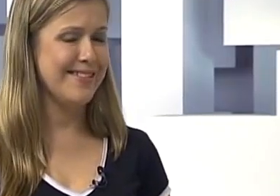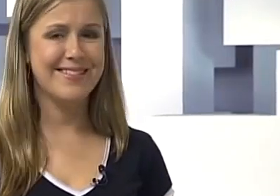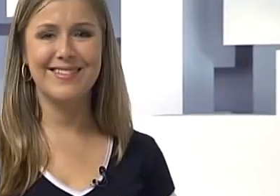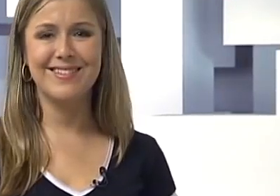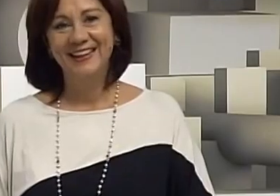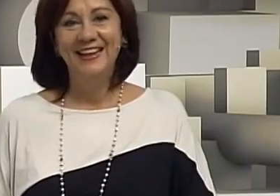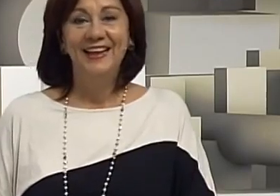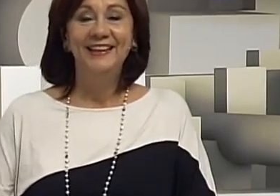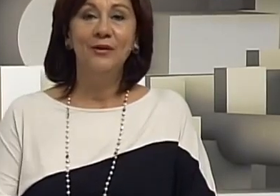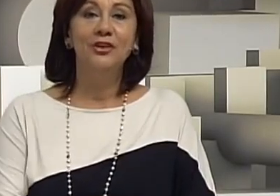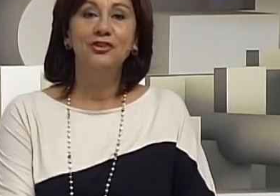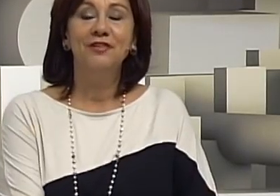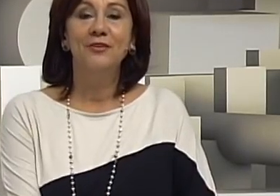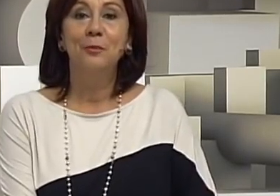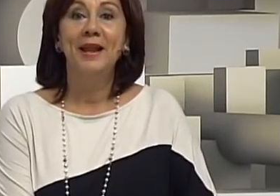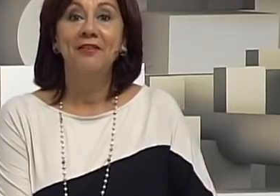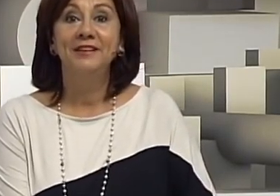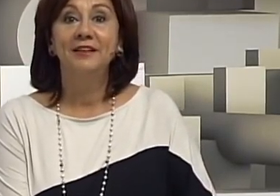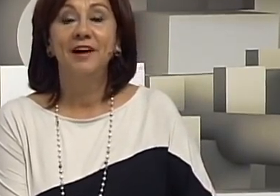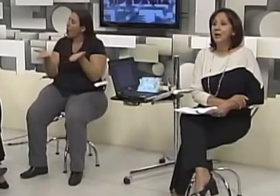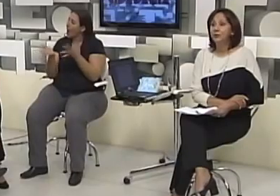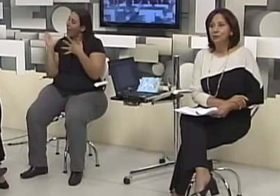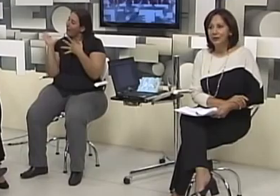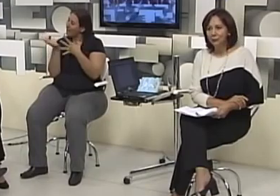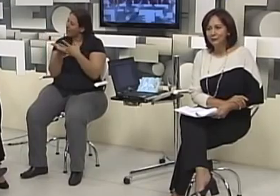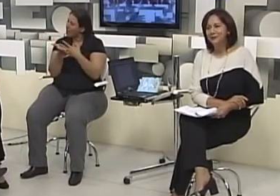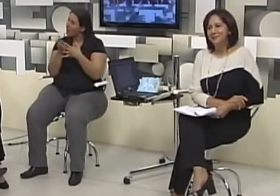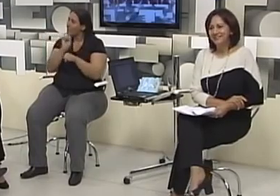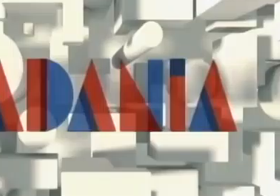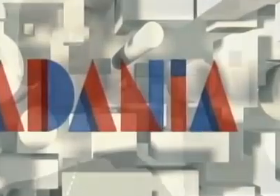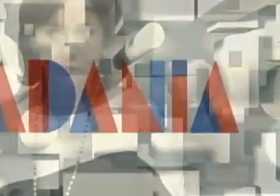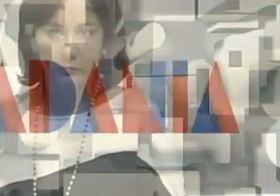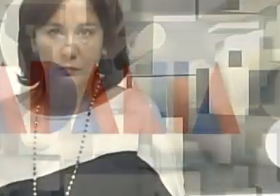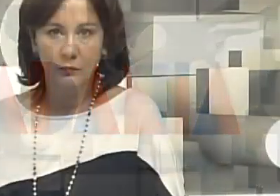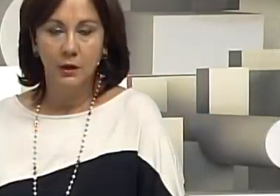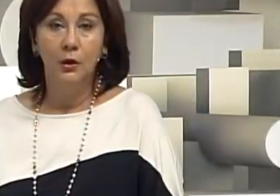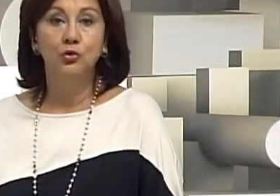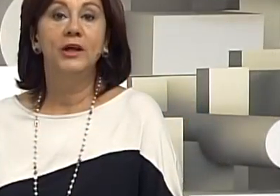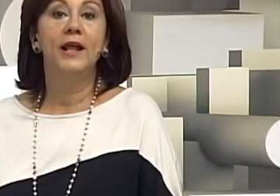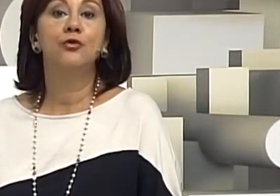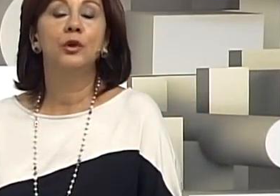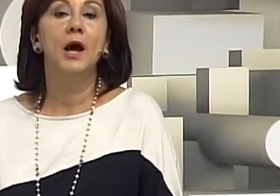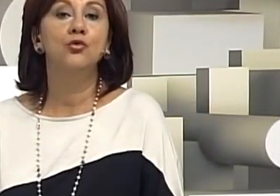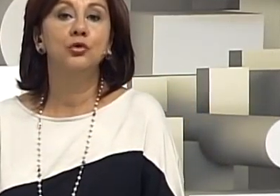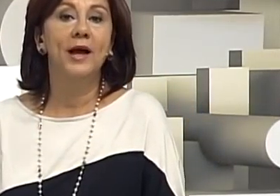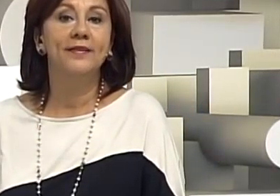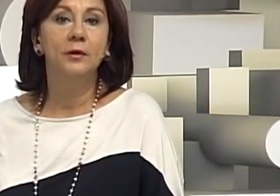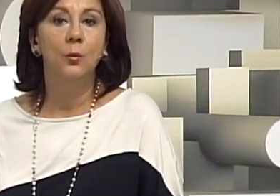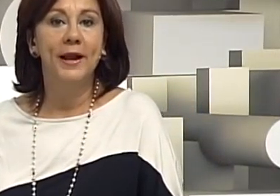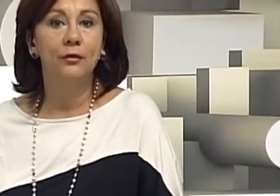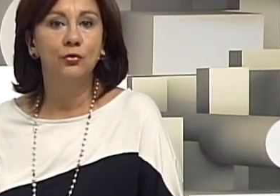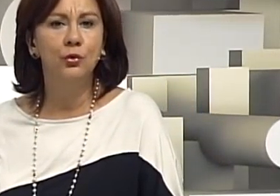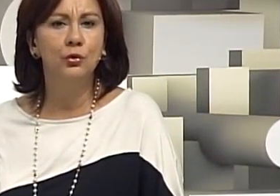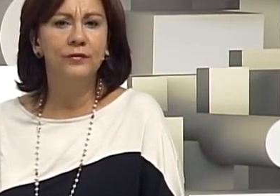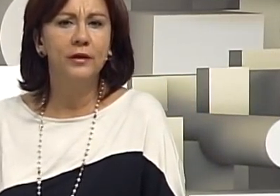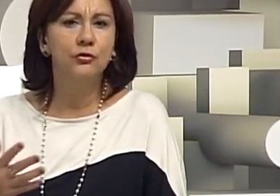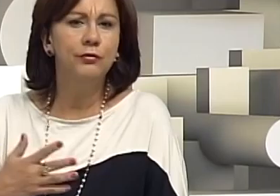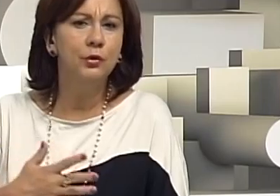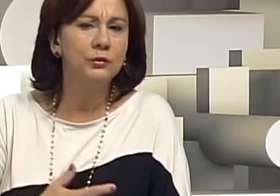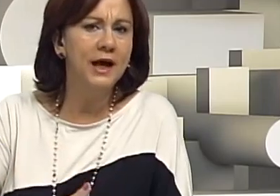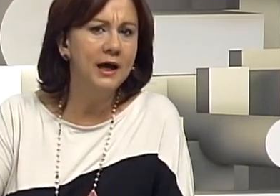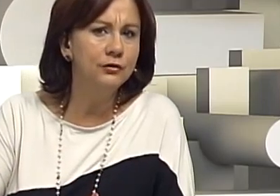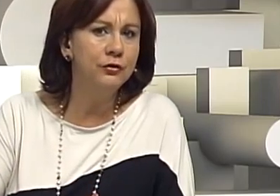Até mais. E agora a gente faz um breve intervalo e já voltamos. O Dia Nacional de Educação para Surdos,